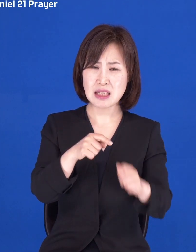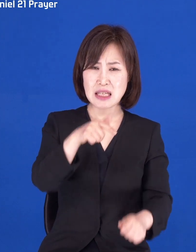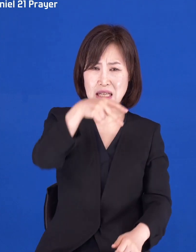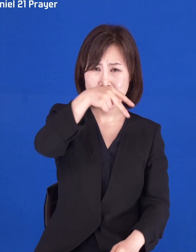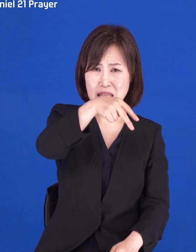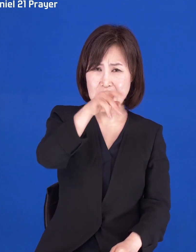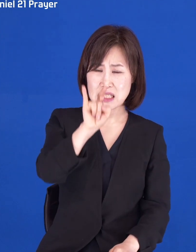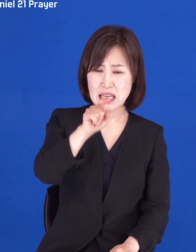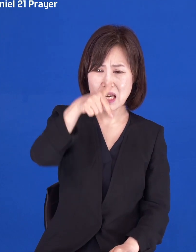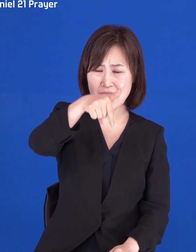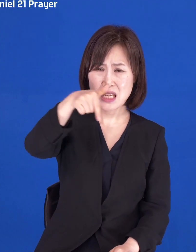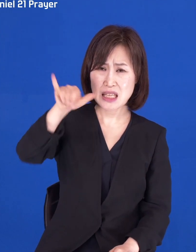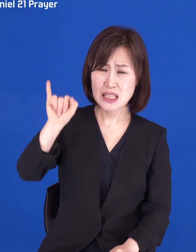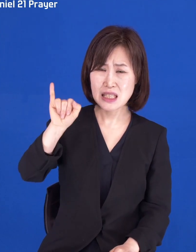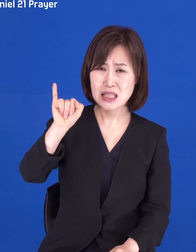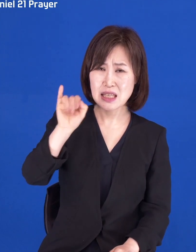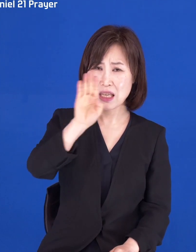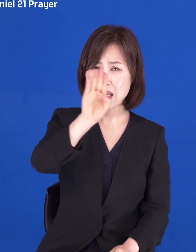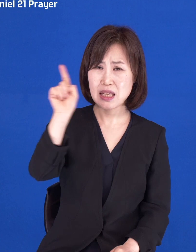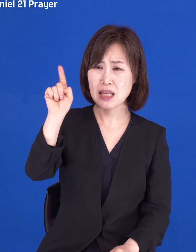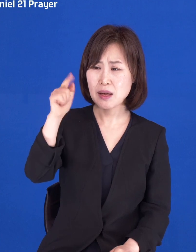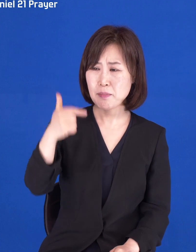새끼 반동